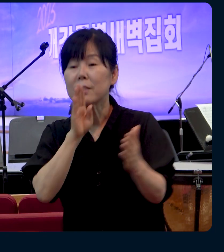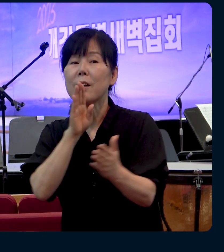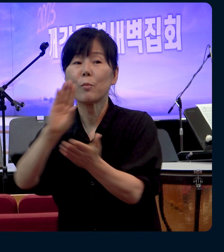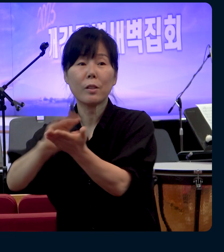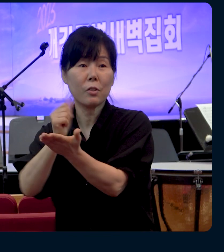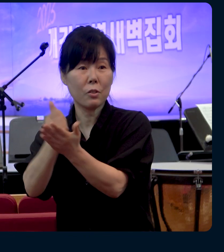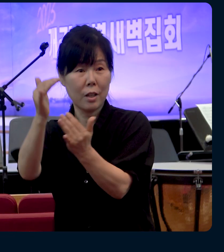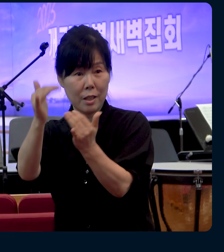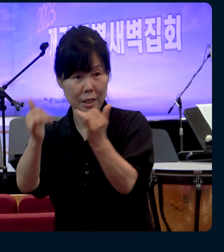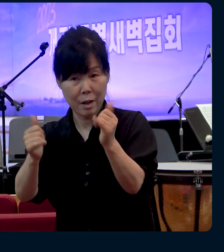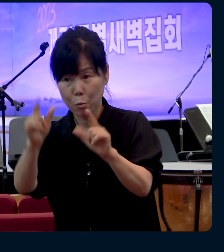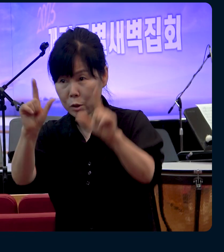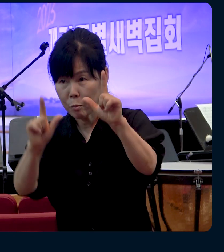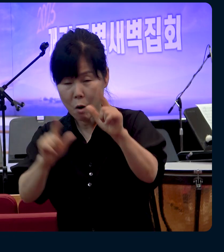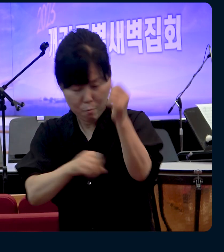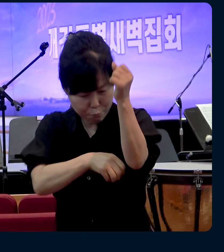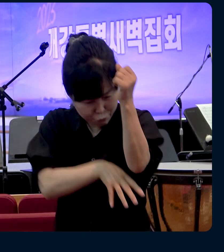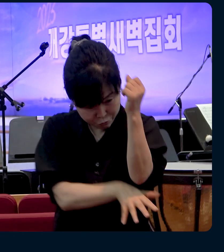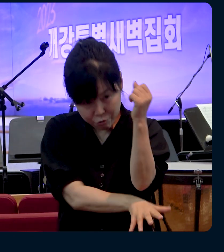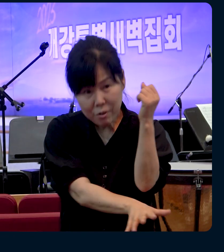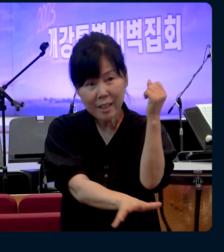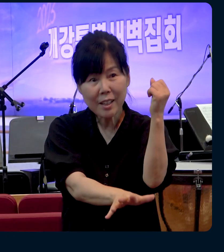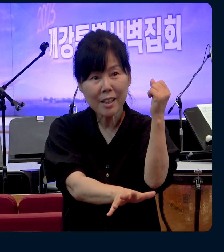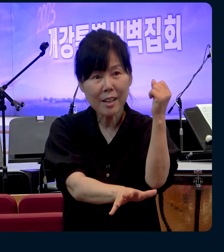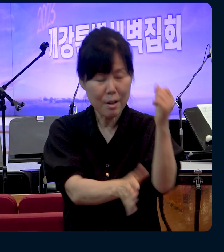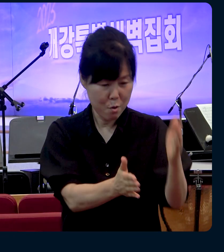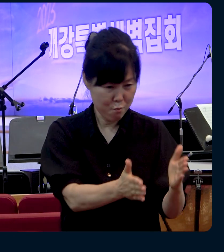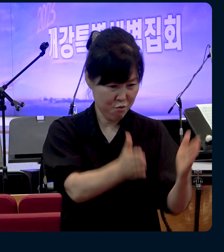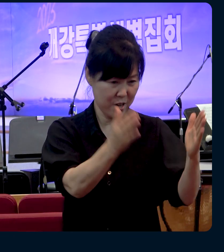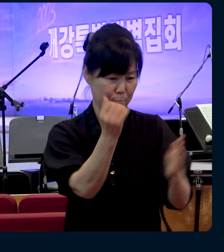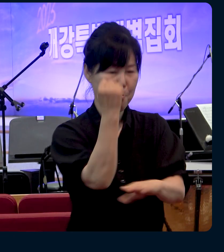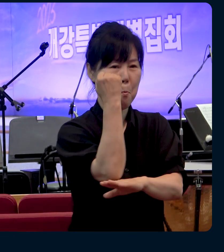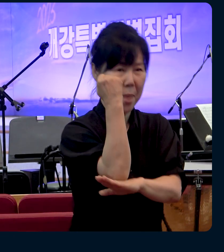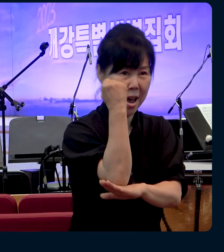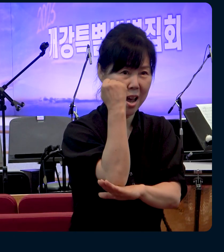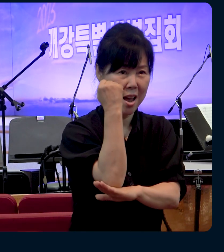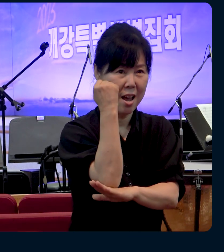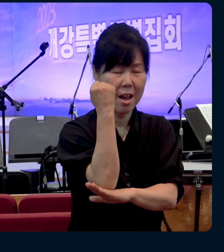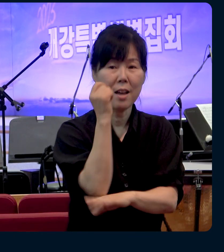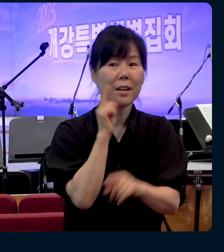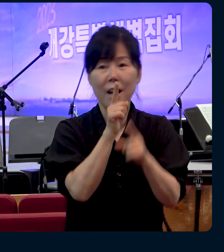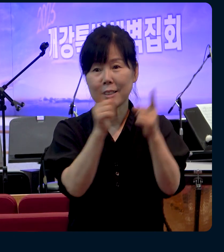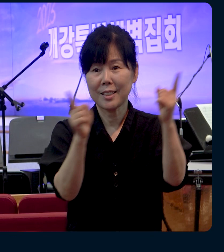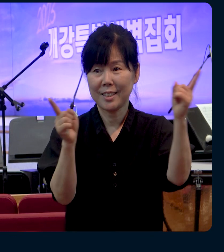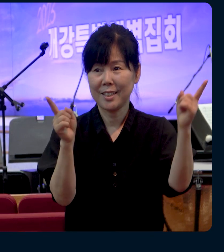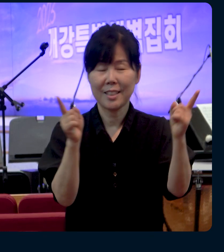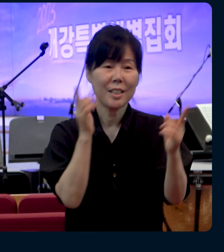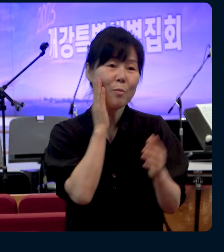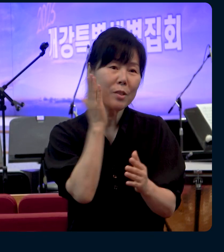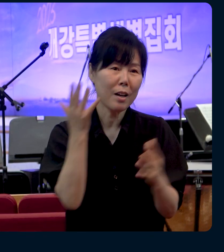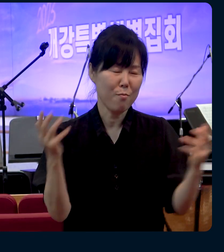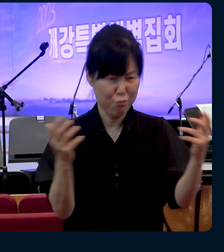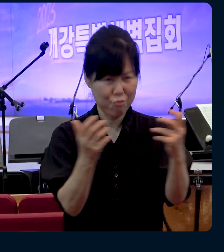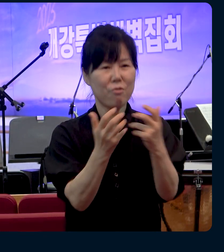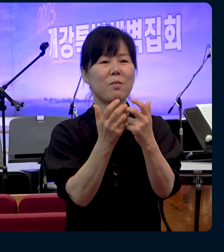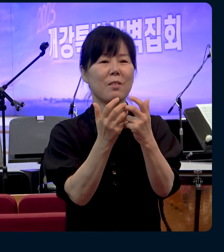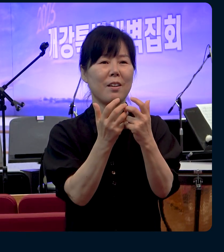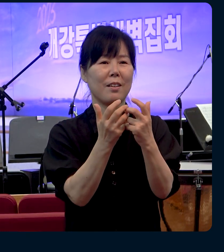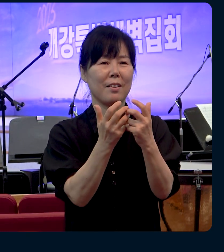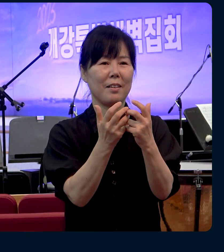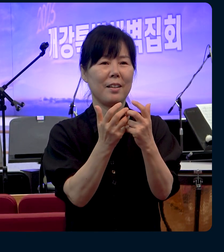그리스도의 스케치는 뭐냐? 깊은 뿌리, 든든히 선 줄기, 그리고 풍성한